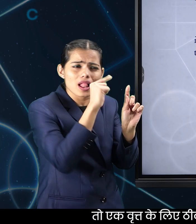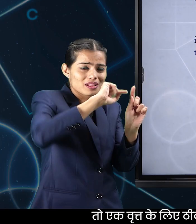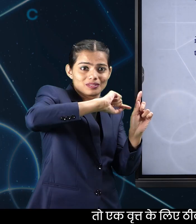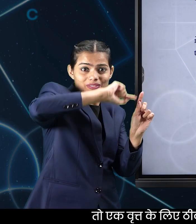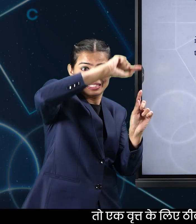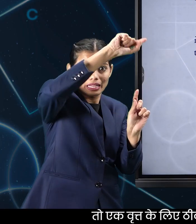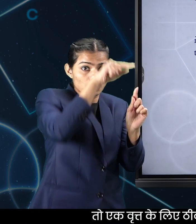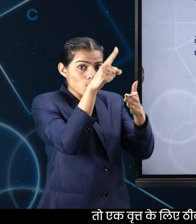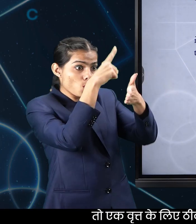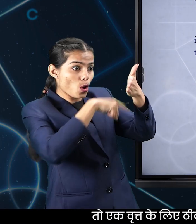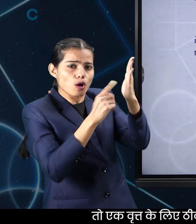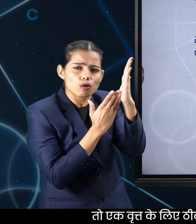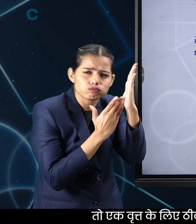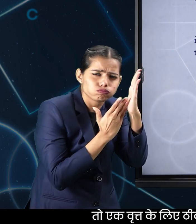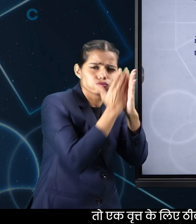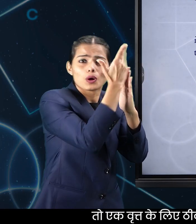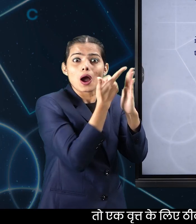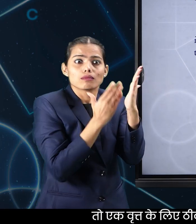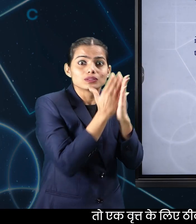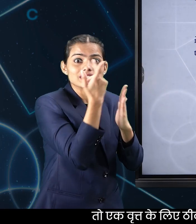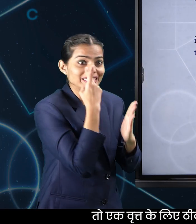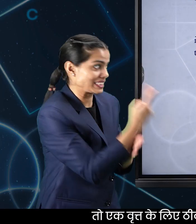जो इसके माध्यम से गुजरती है।